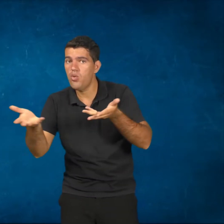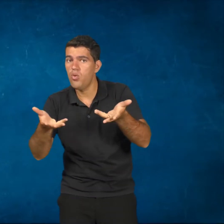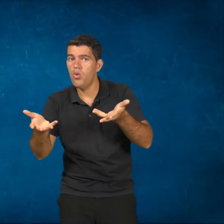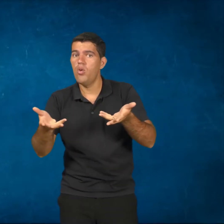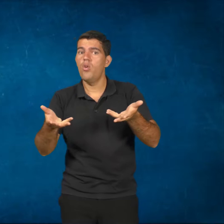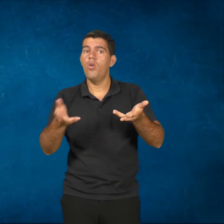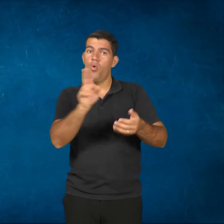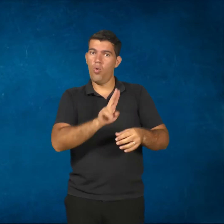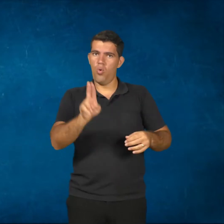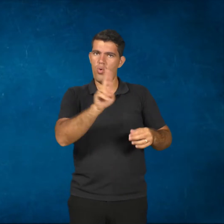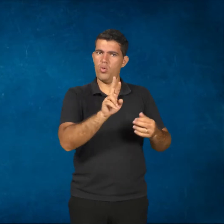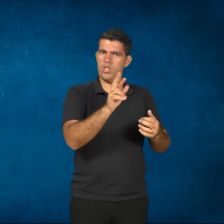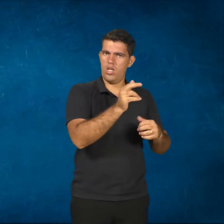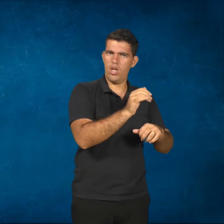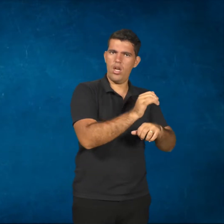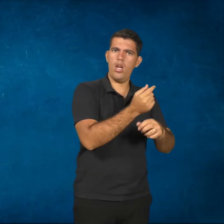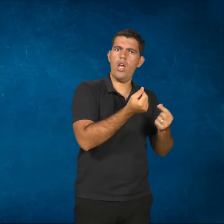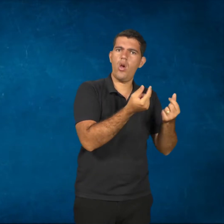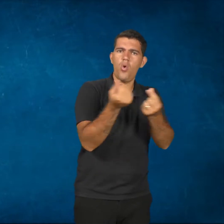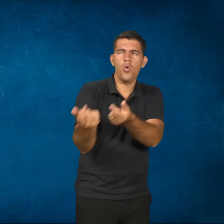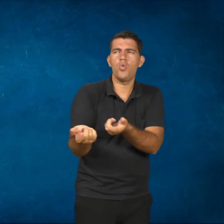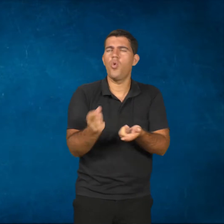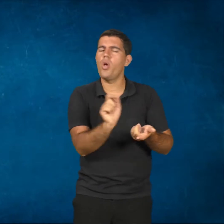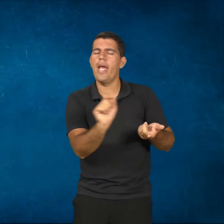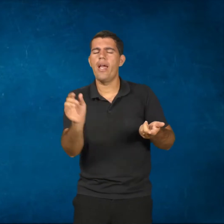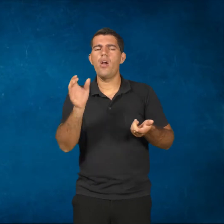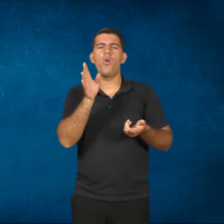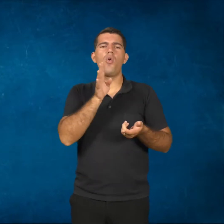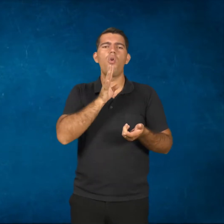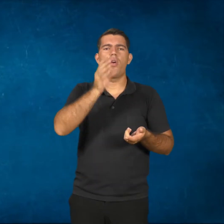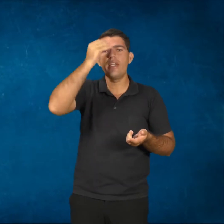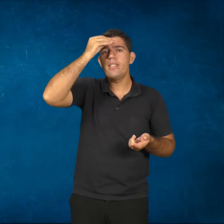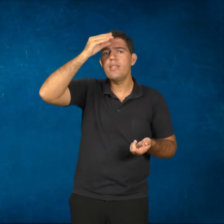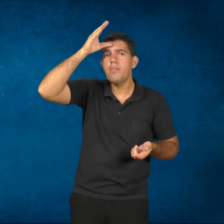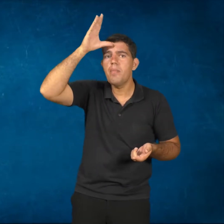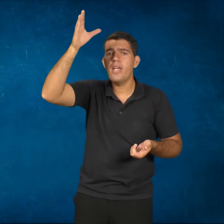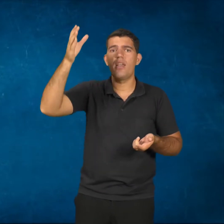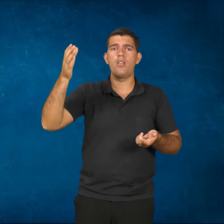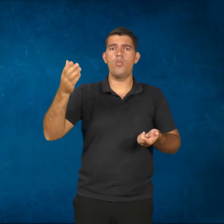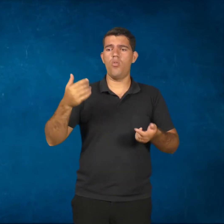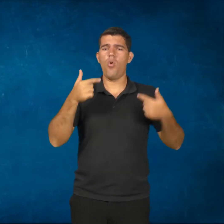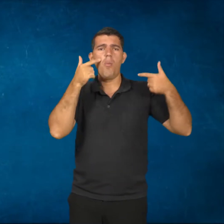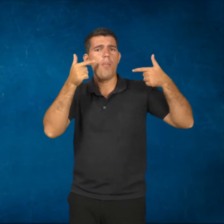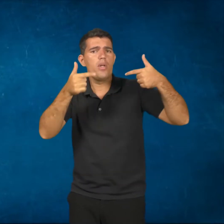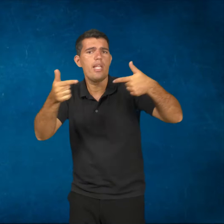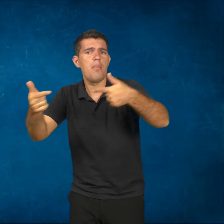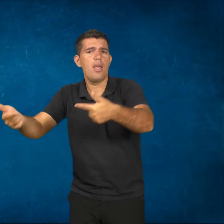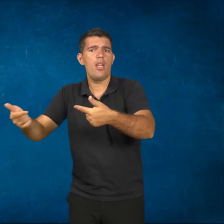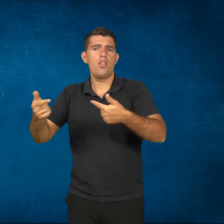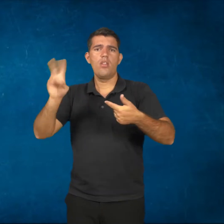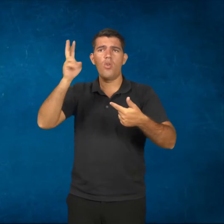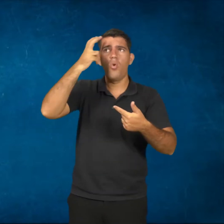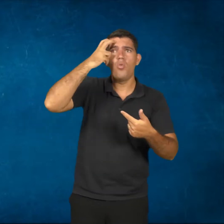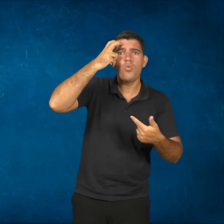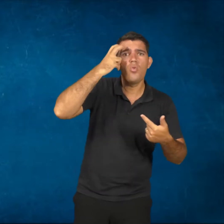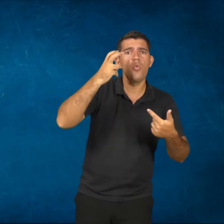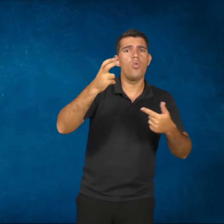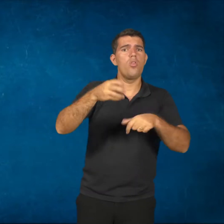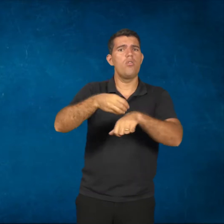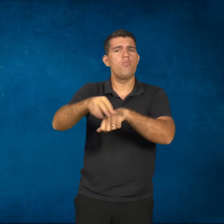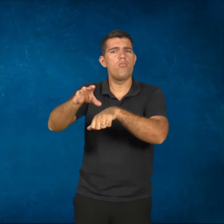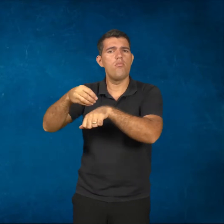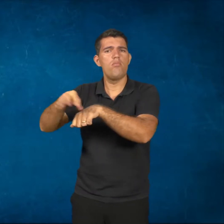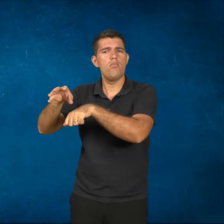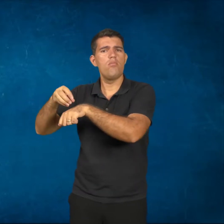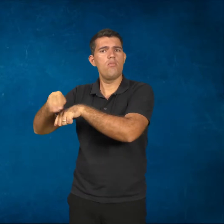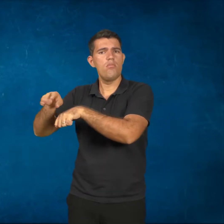na utilização desses recursos, conhecimento, os comportamentos que você tem, tudo aquilo que você leva, a cultura de modo